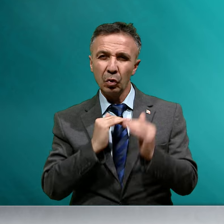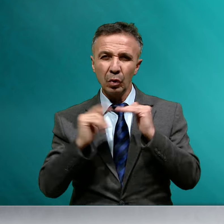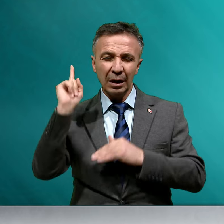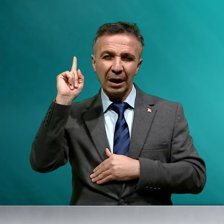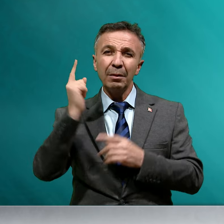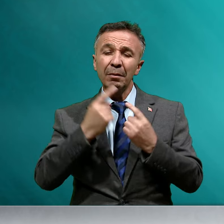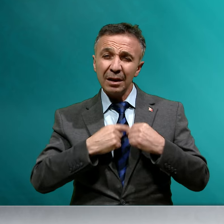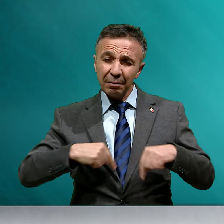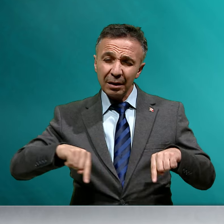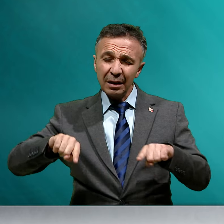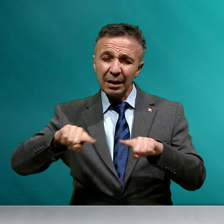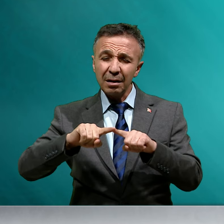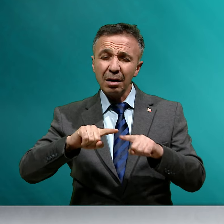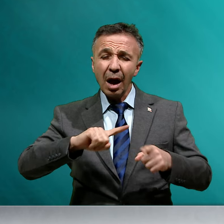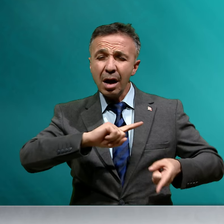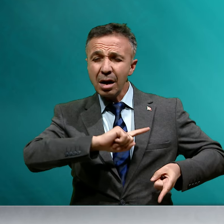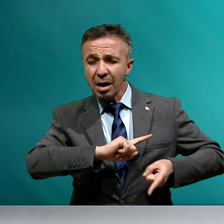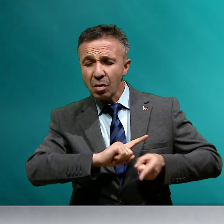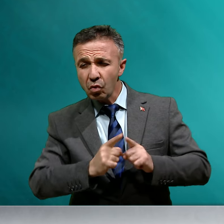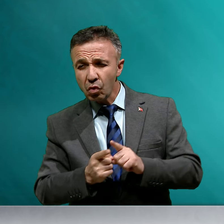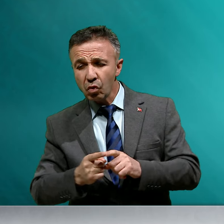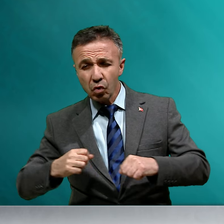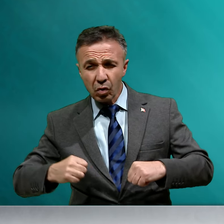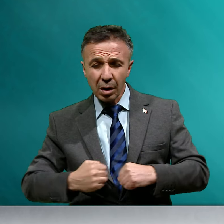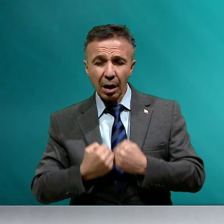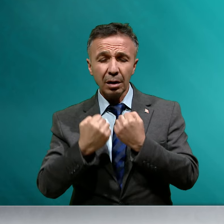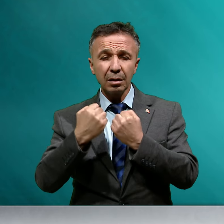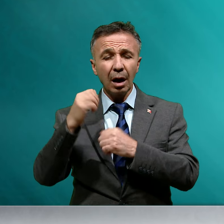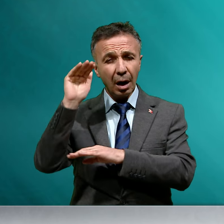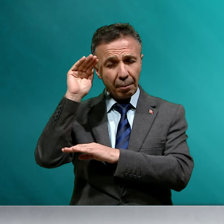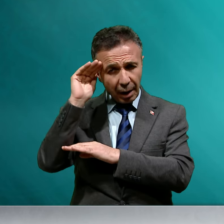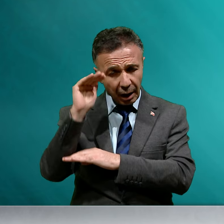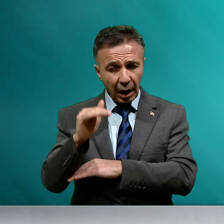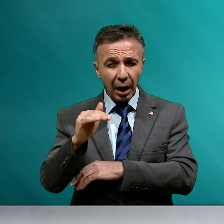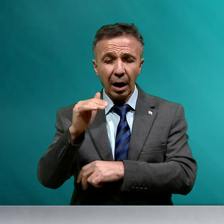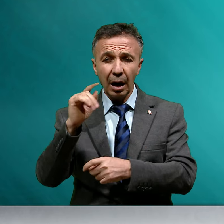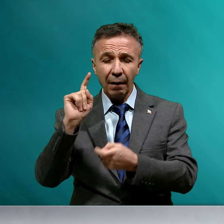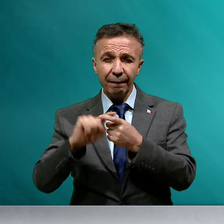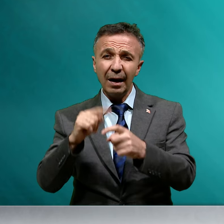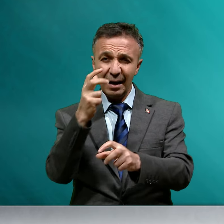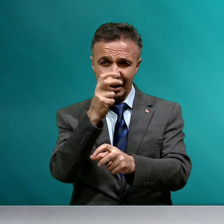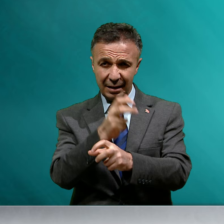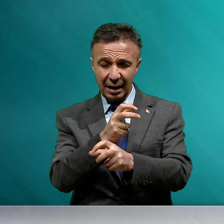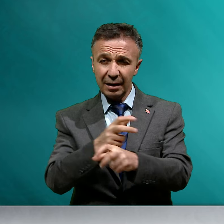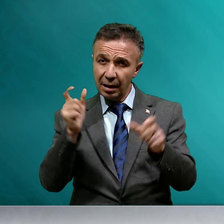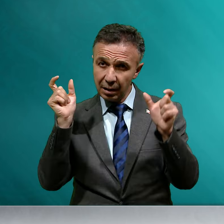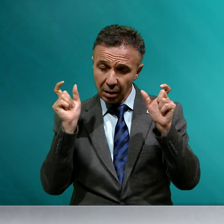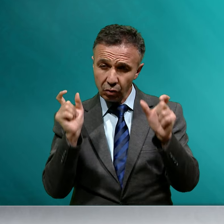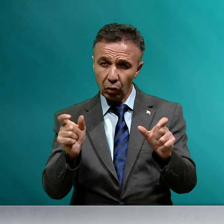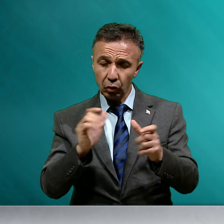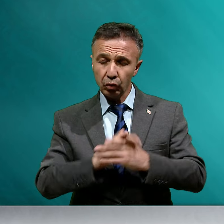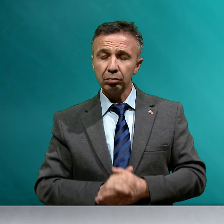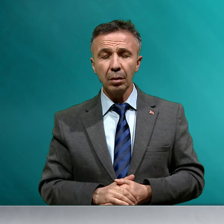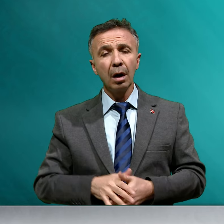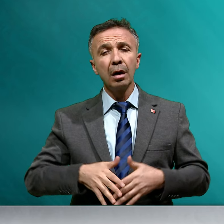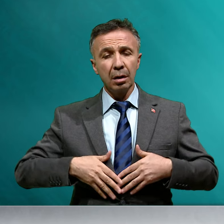bizleri her türlü kaza, bela ve musibetten muhafaza buyursun.